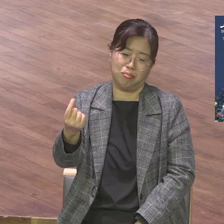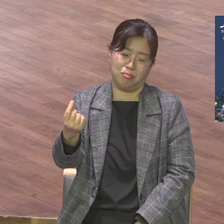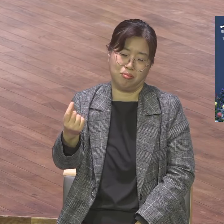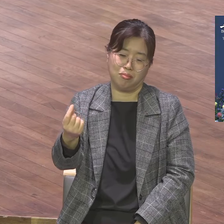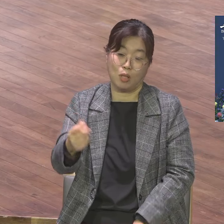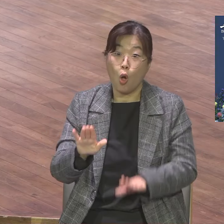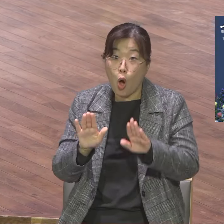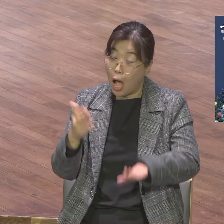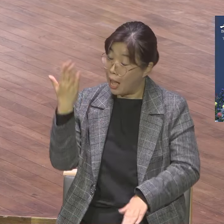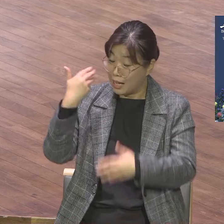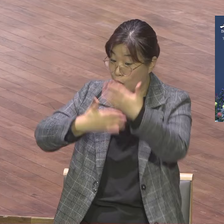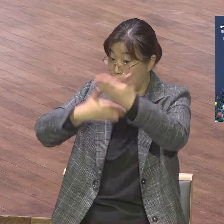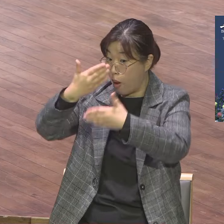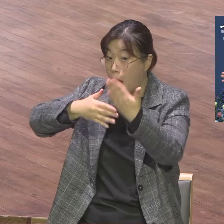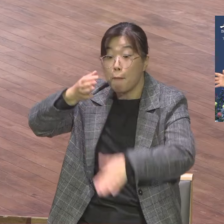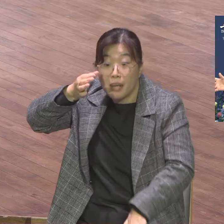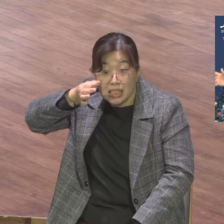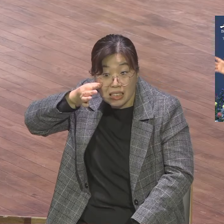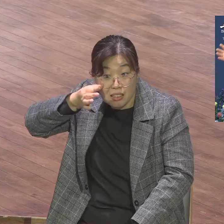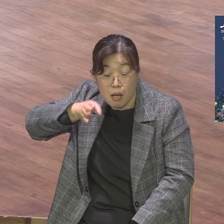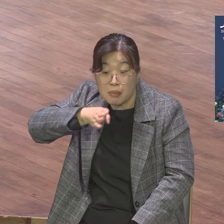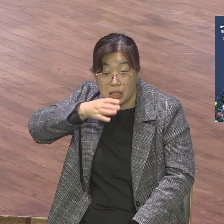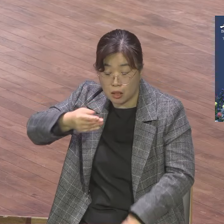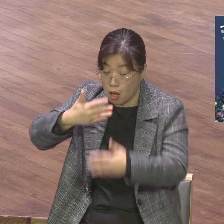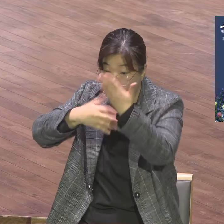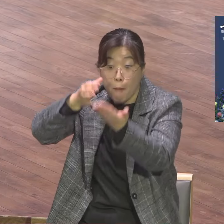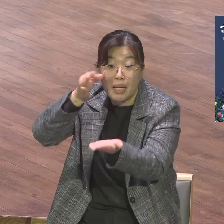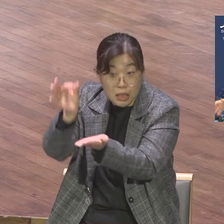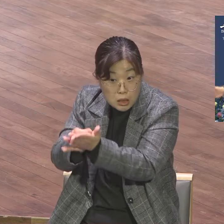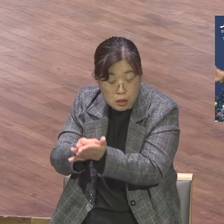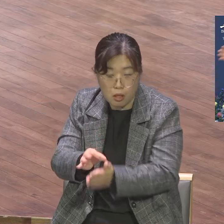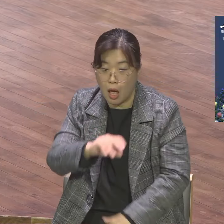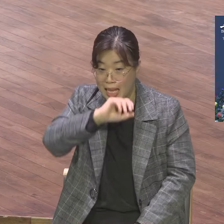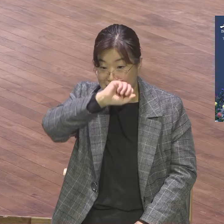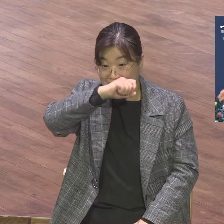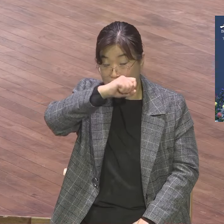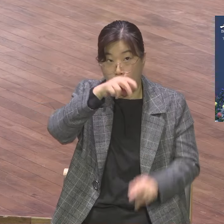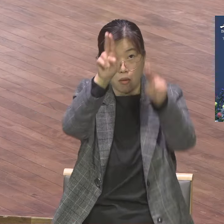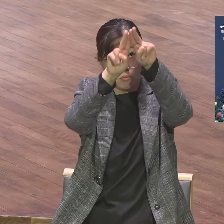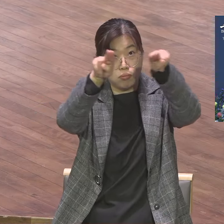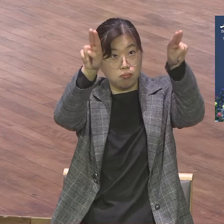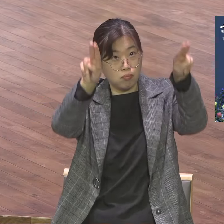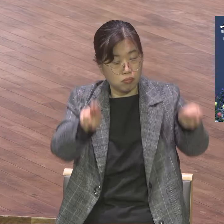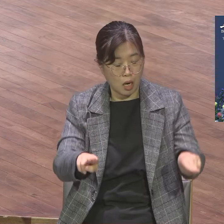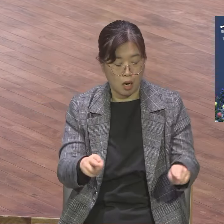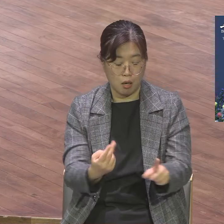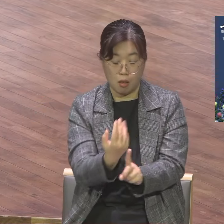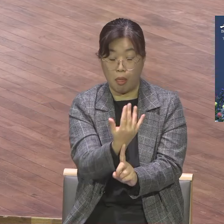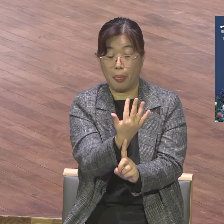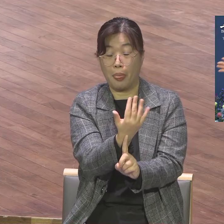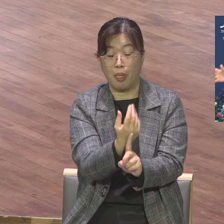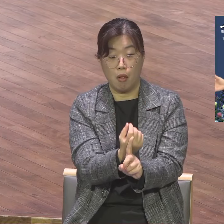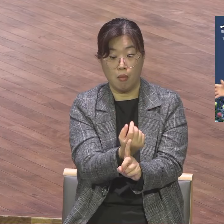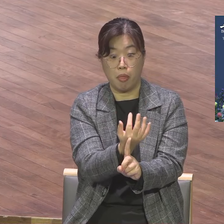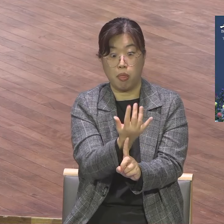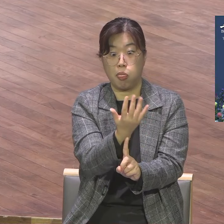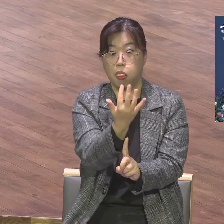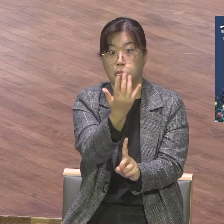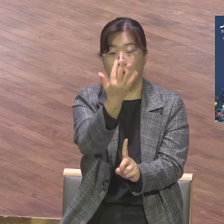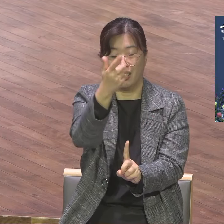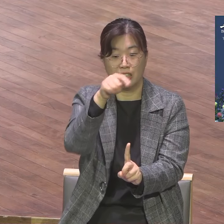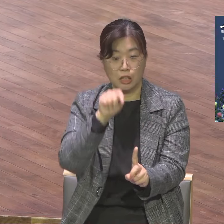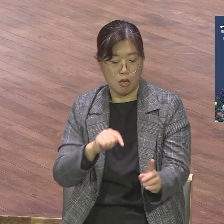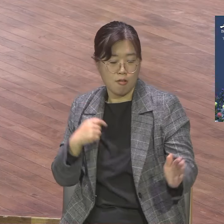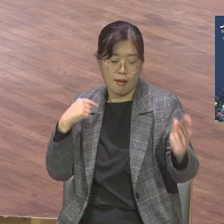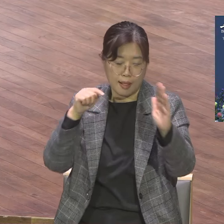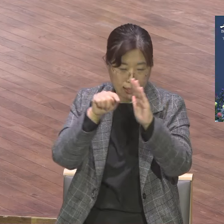현장에 그 향 냄새가 막 이 타이페이 전체에 딱 있다 그리고 온대요. 그런 현장에 가서